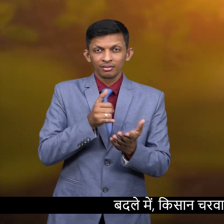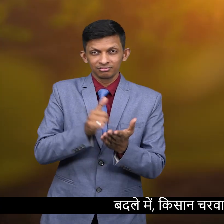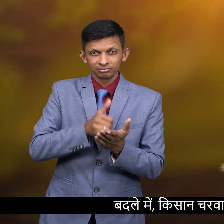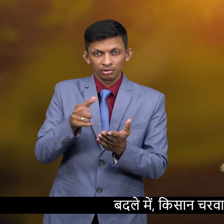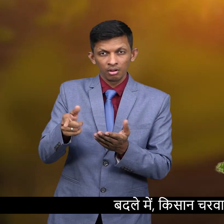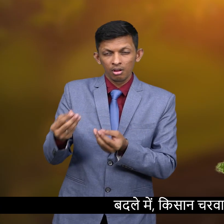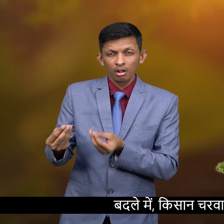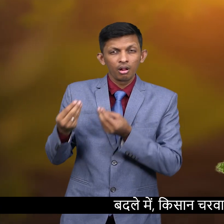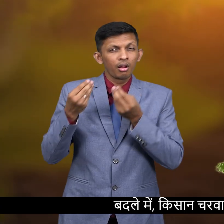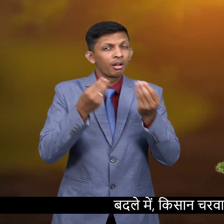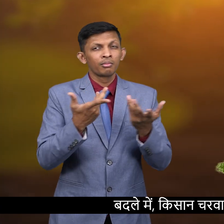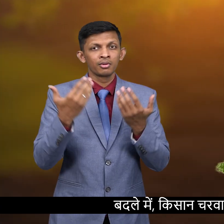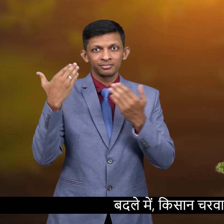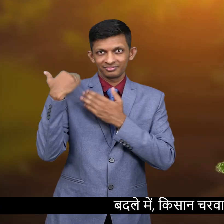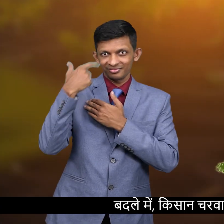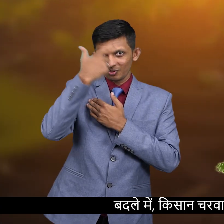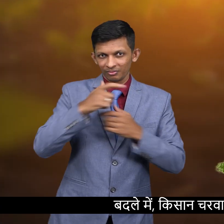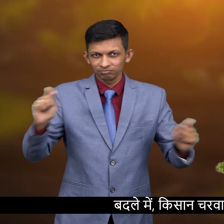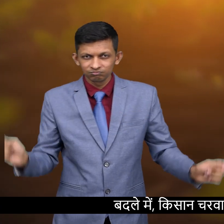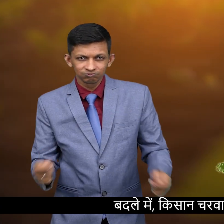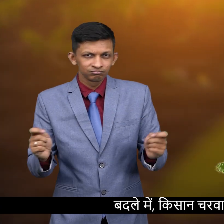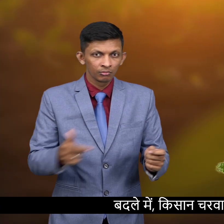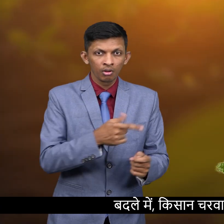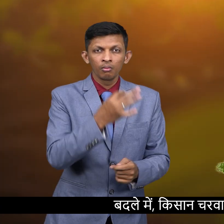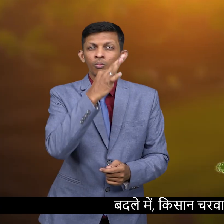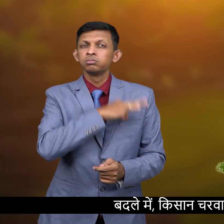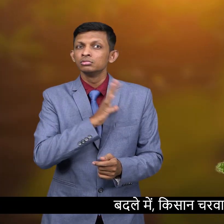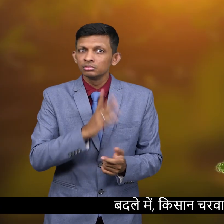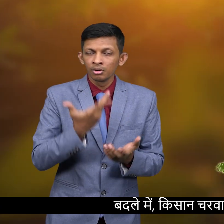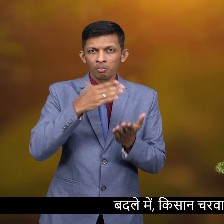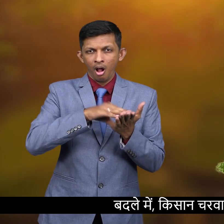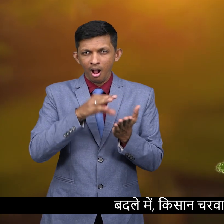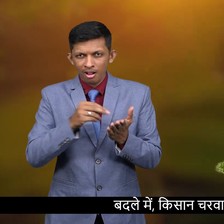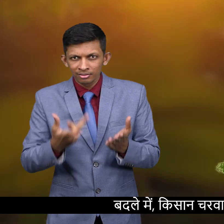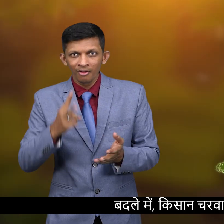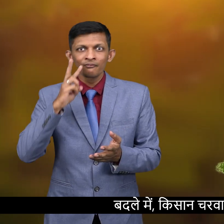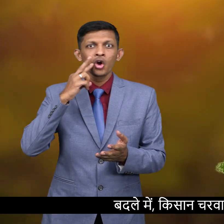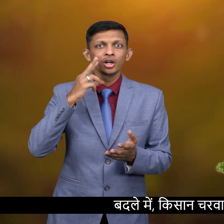बदले में किसान चरवाहे को पैसे, चावल और सब्जियां देते हैं।